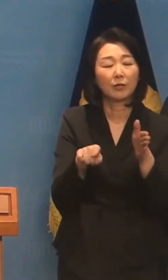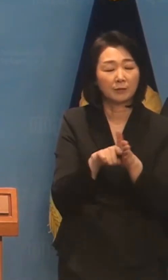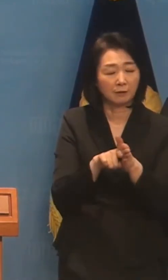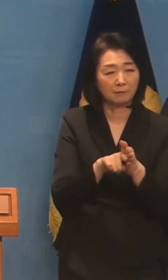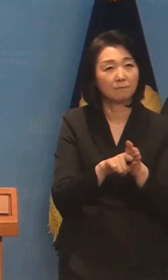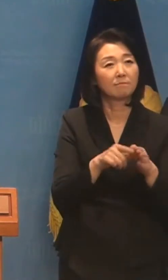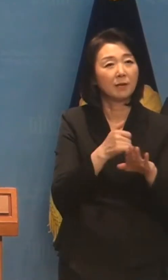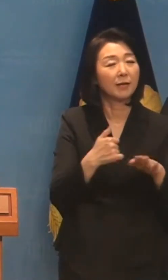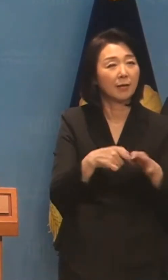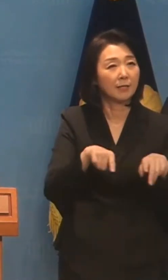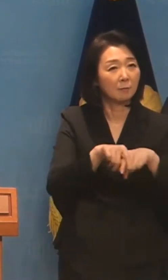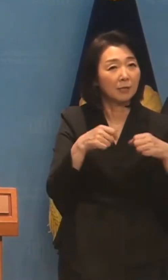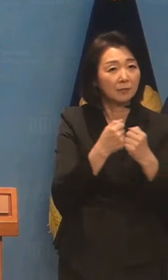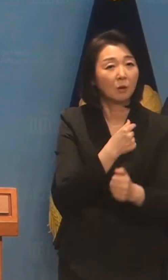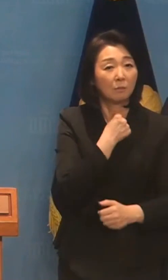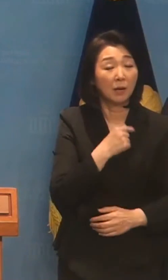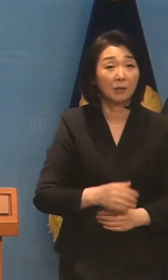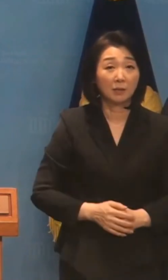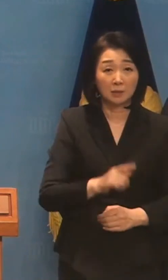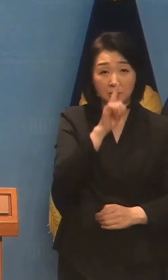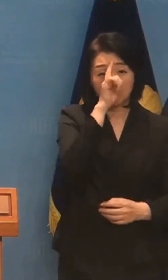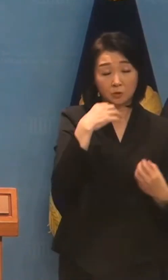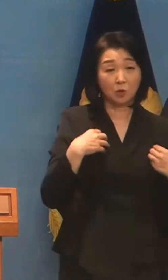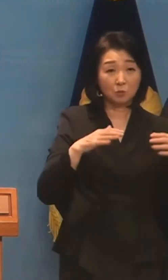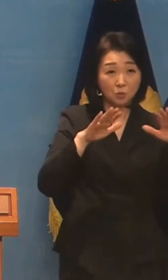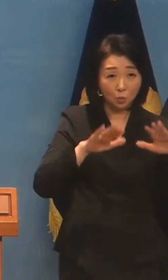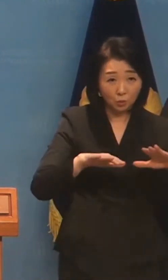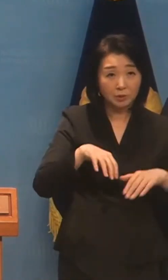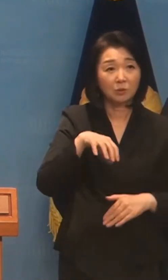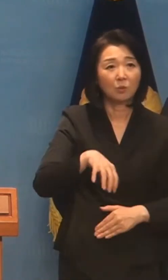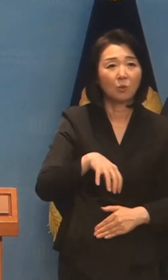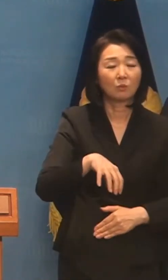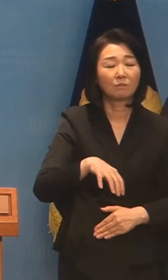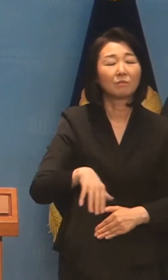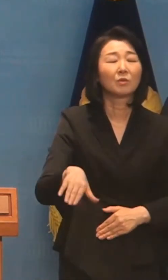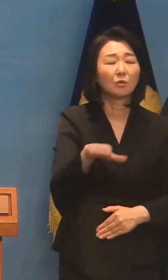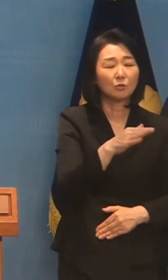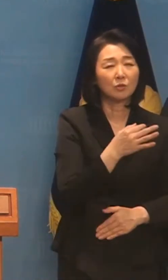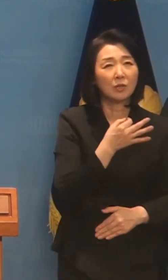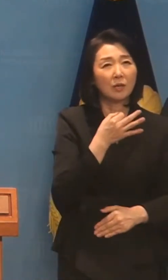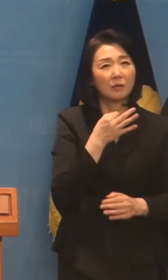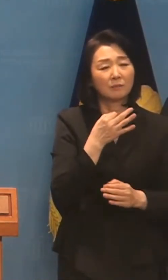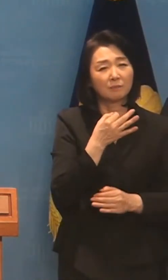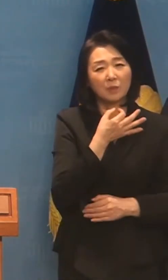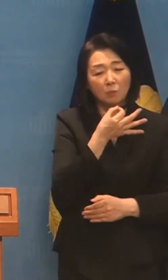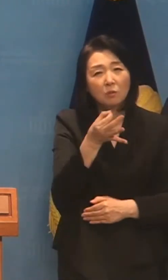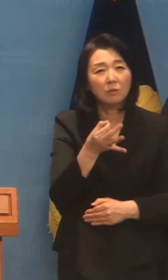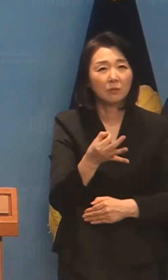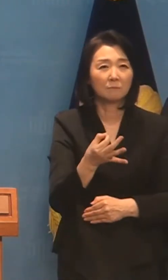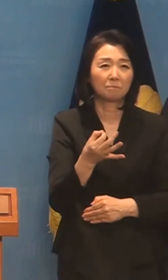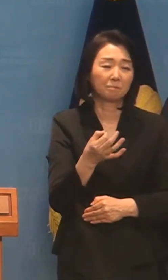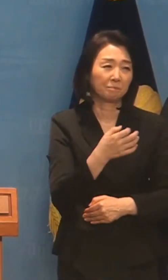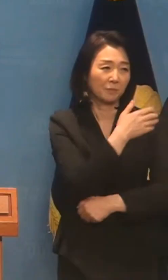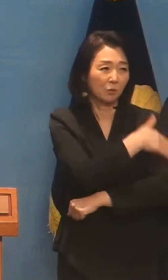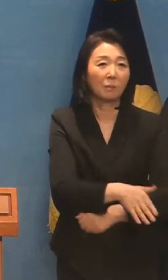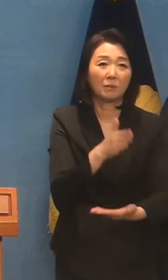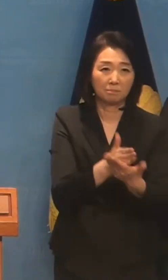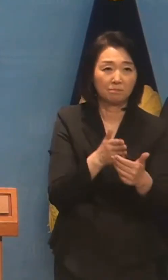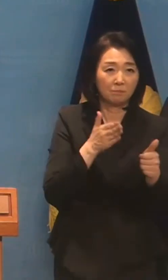내도록 하겠습니다. 정부 역시 오늘 이 자리에 절절한 목소리를 외면하지 않기를 바랍니다.